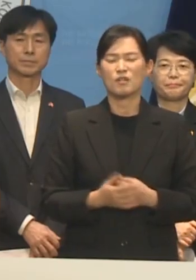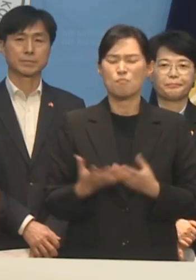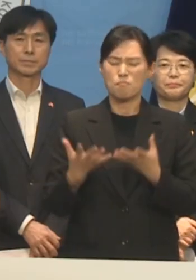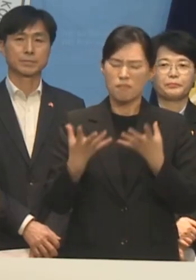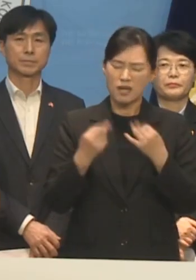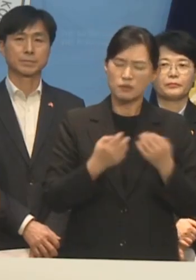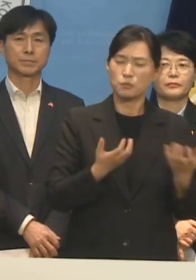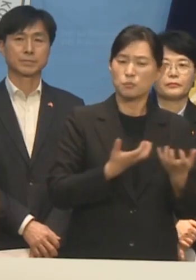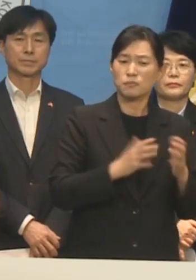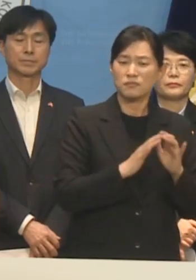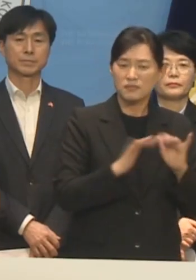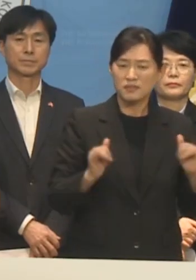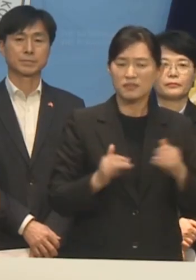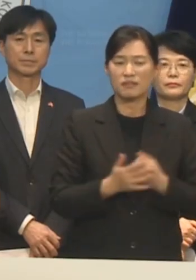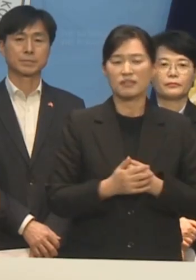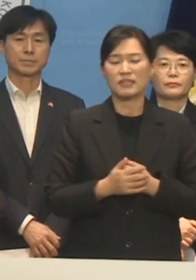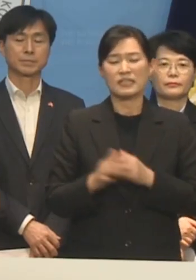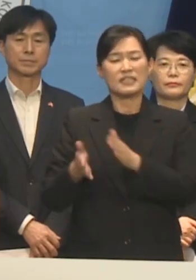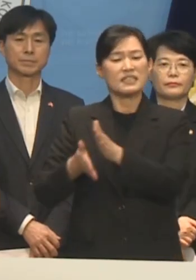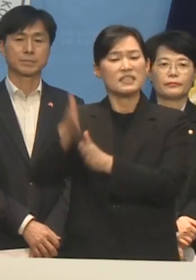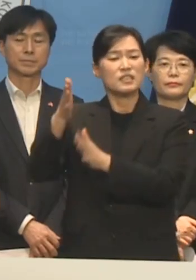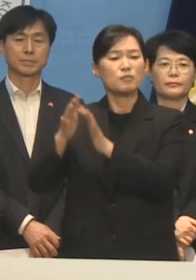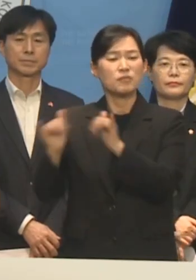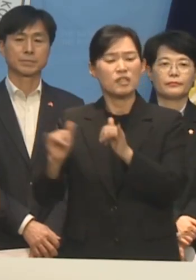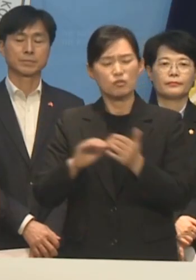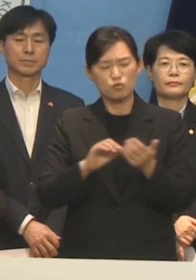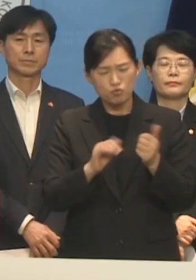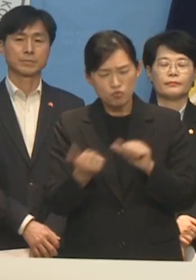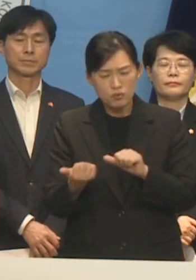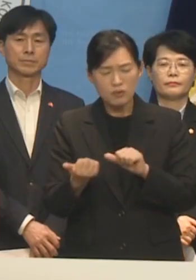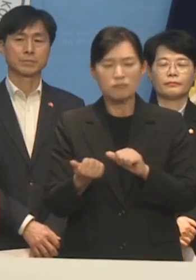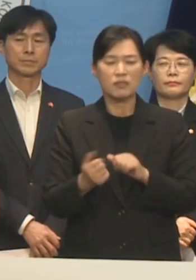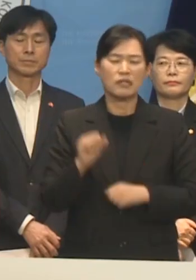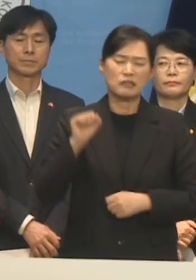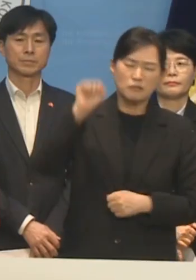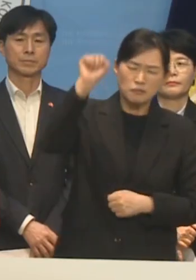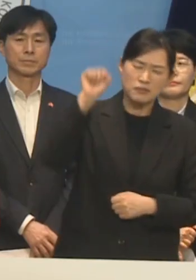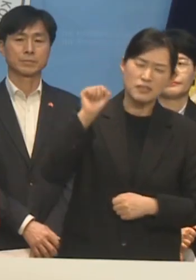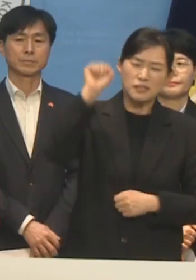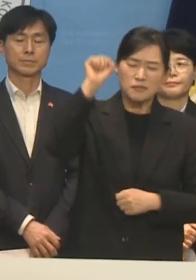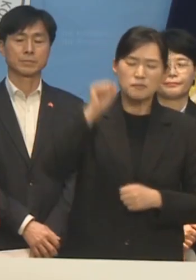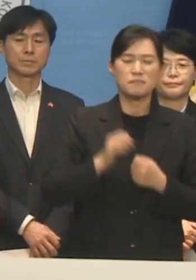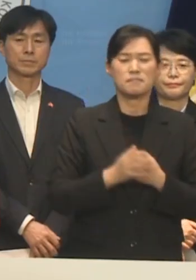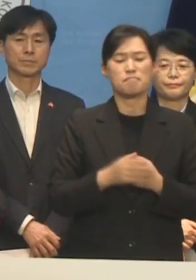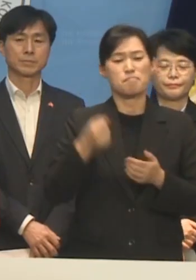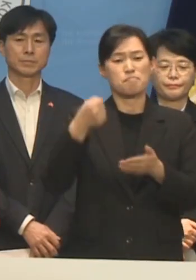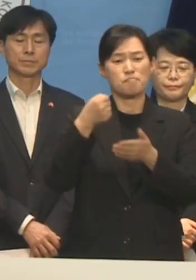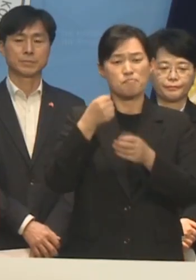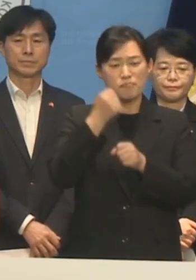수많은 노동자와 시민의 죽음과 투쟁으로 제정된